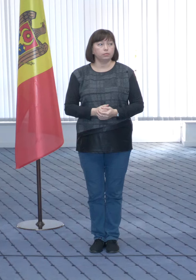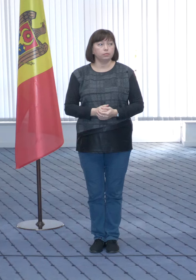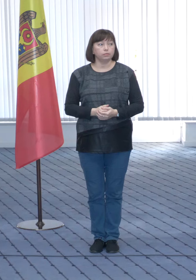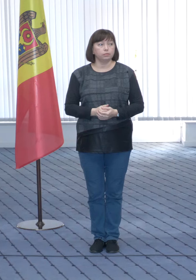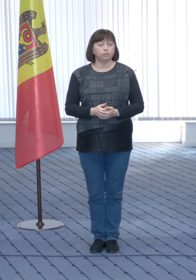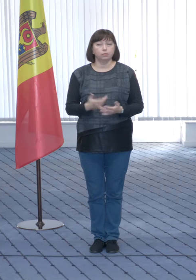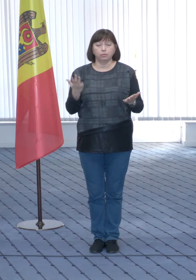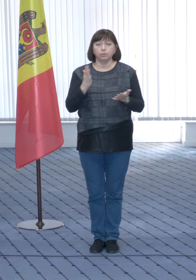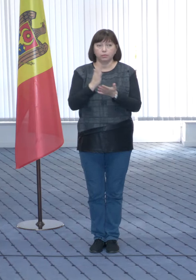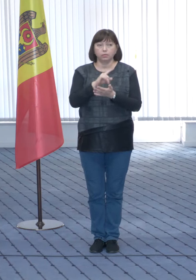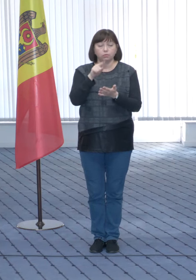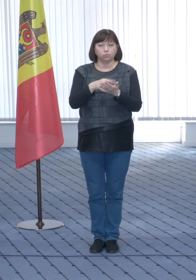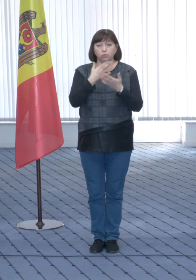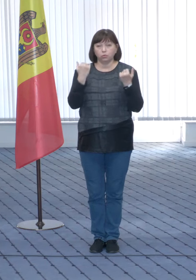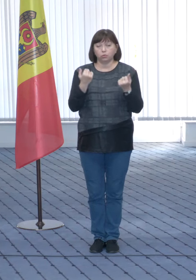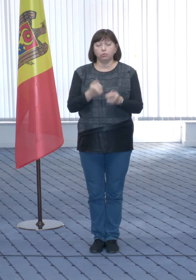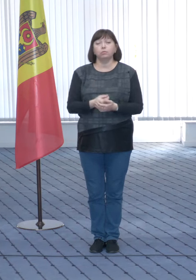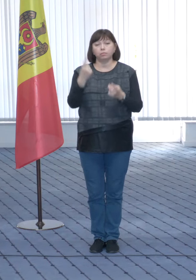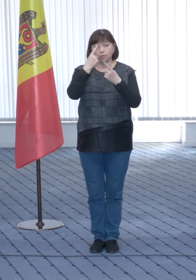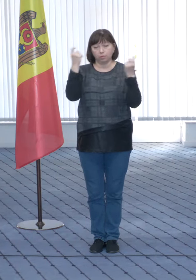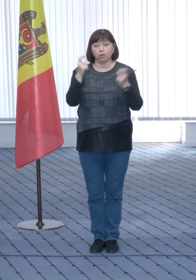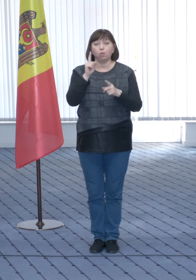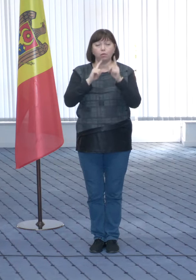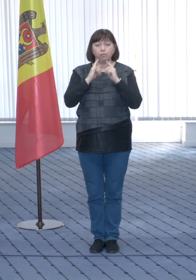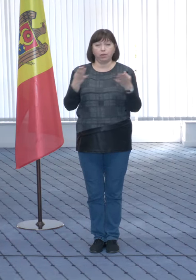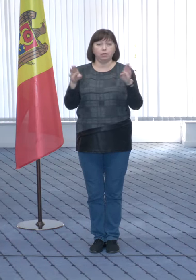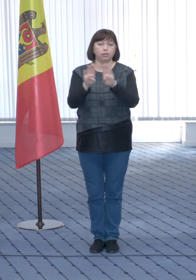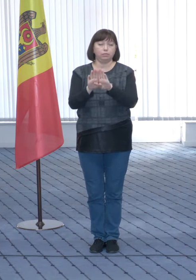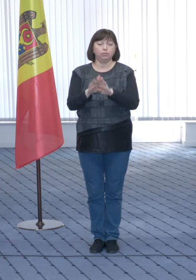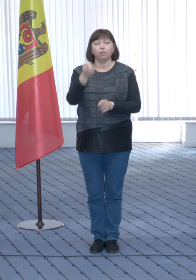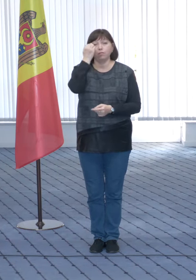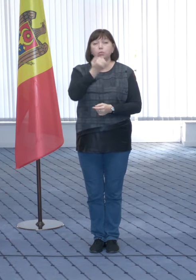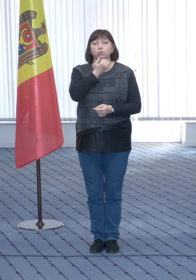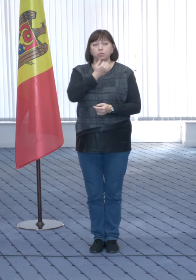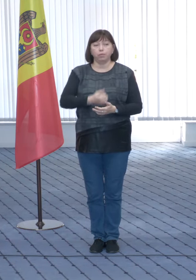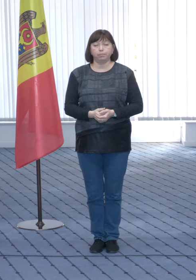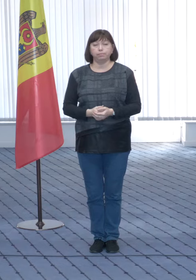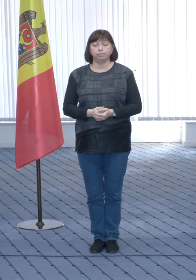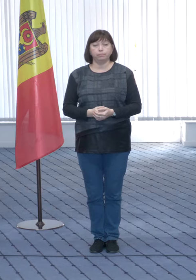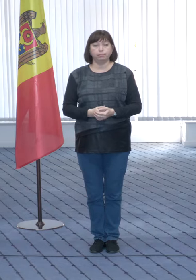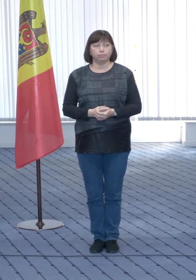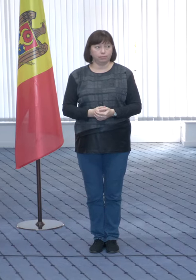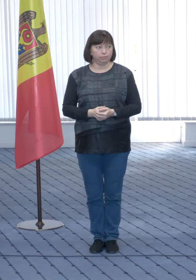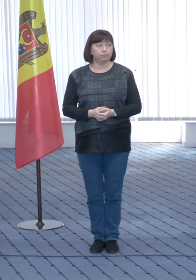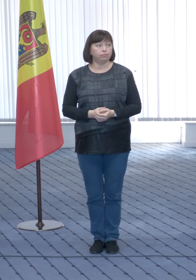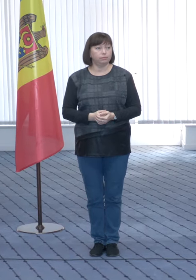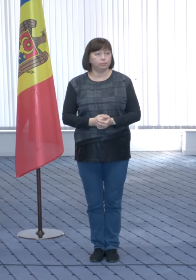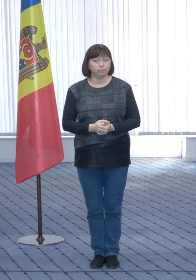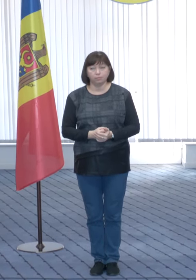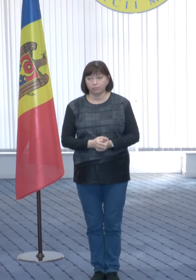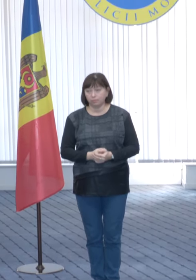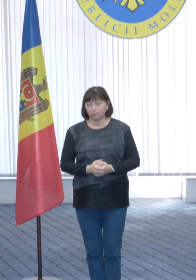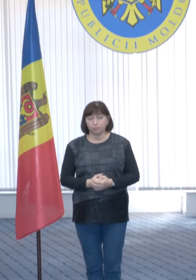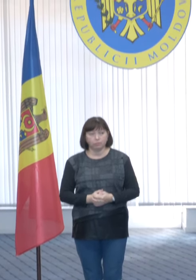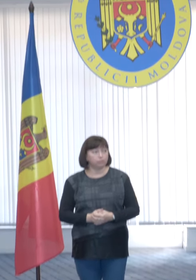dacă nu mai sunt întrebări îmi declarăm conferința de greu să închidească și vă mulțumim mulțumim mulțumim